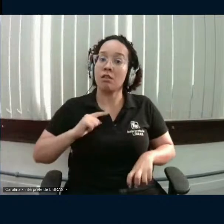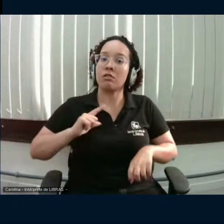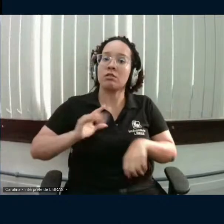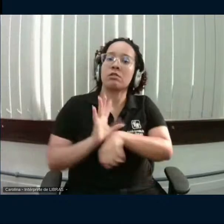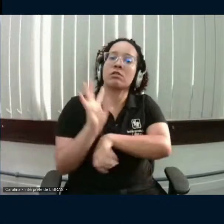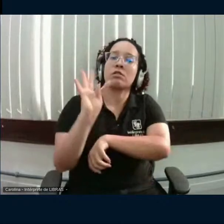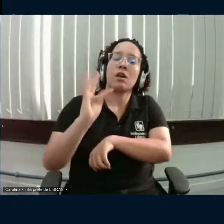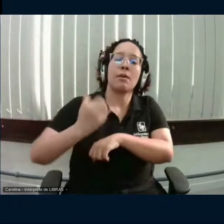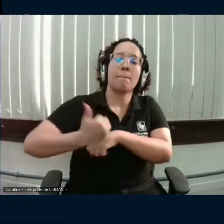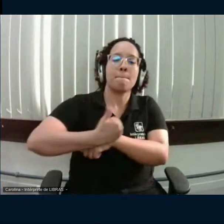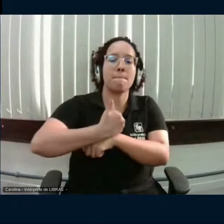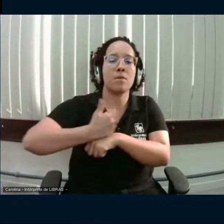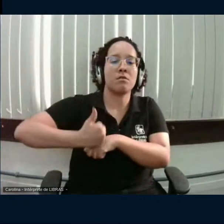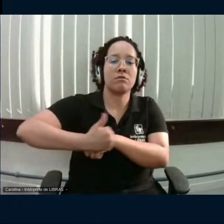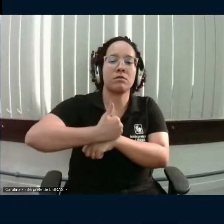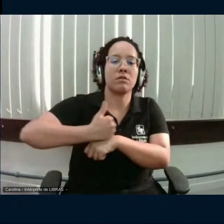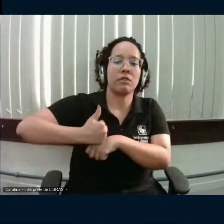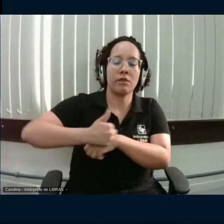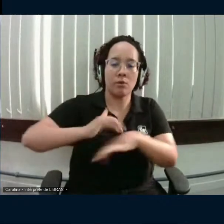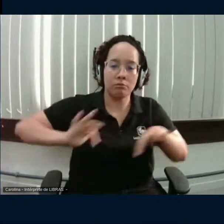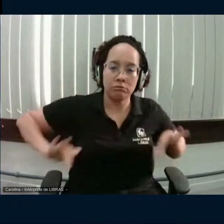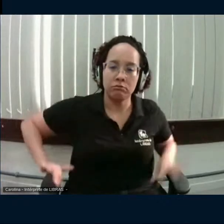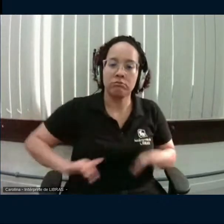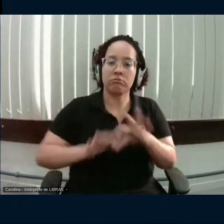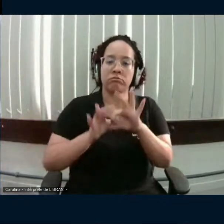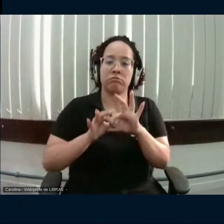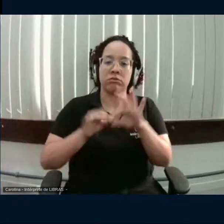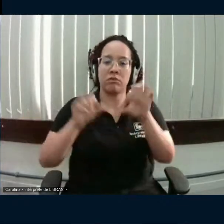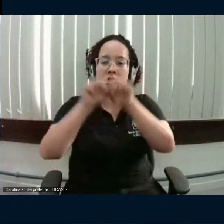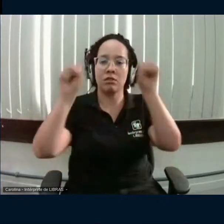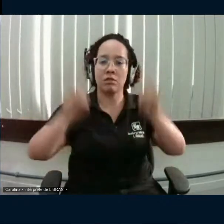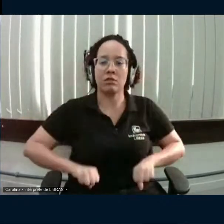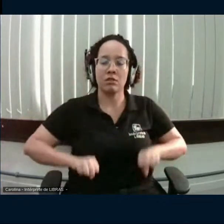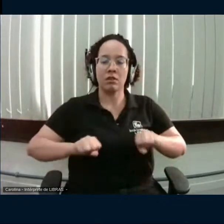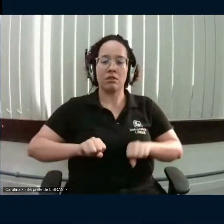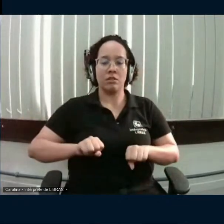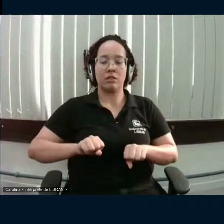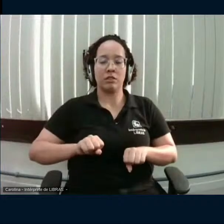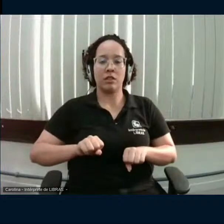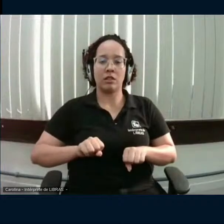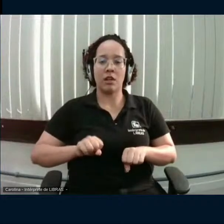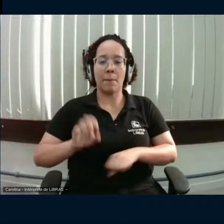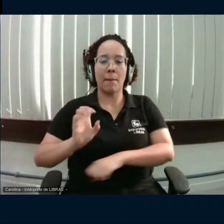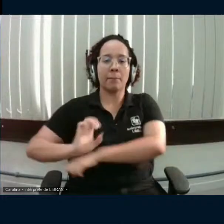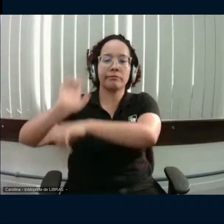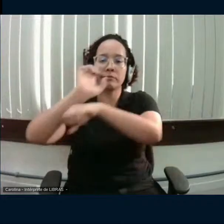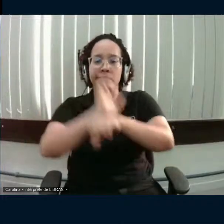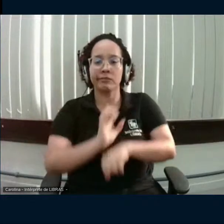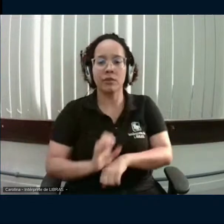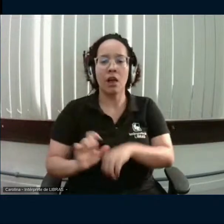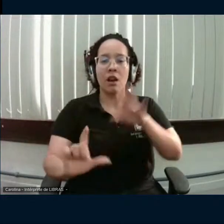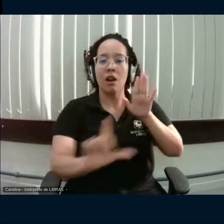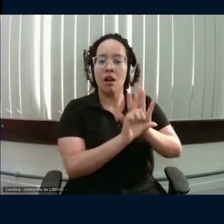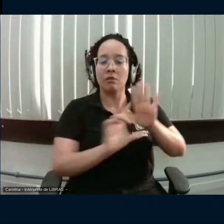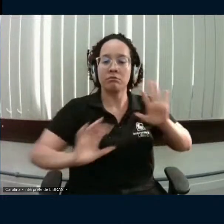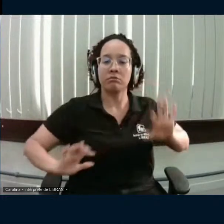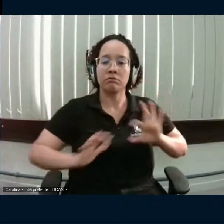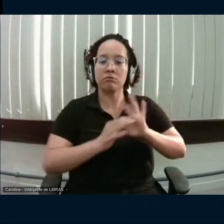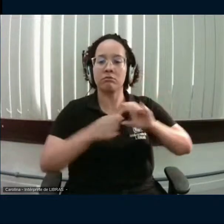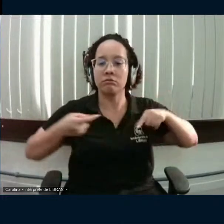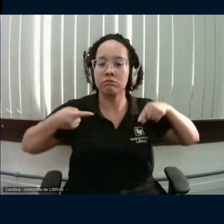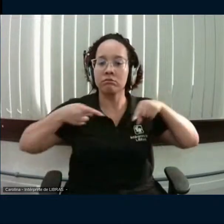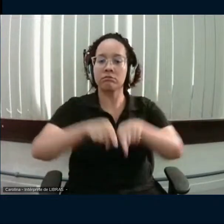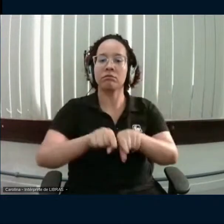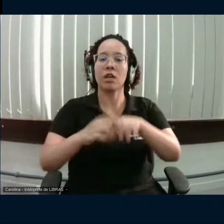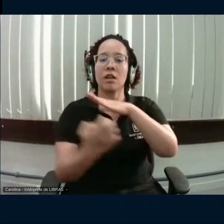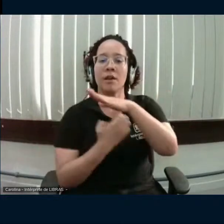profissional, instituindo aí a concomitância para as redes estaduais, né? E a lei ainda vai dizer, em parceria com o setor